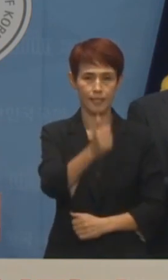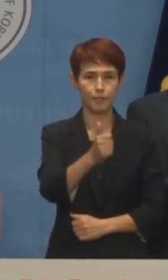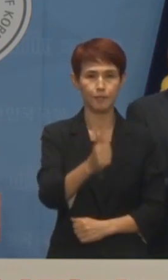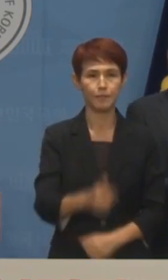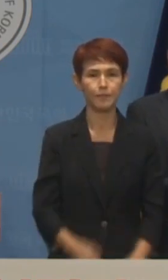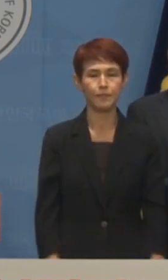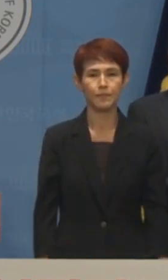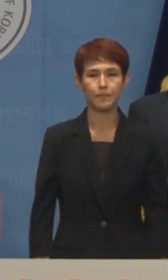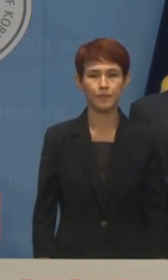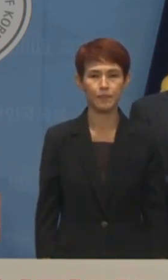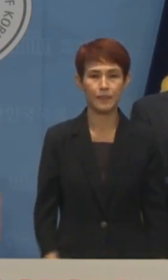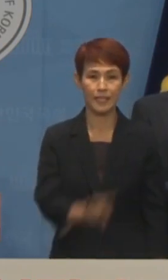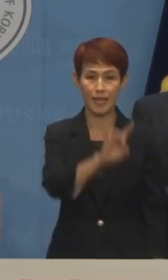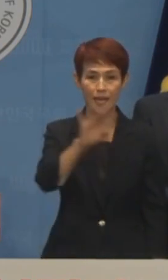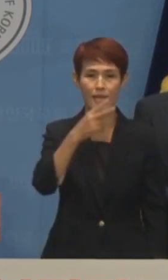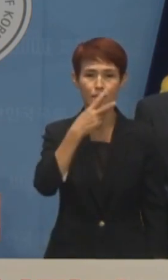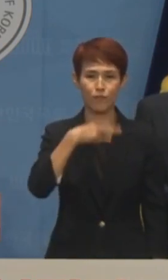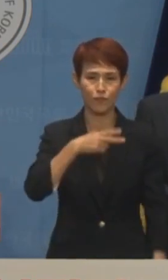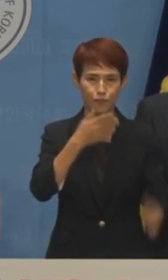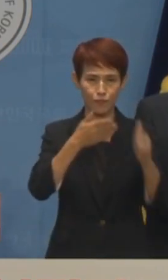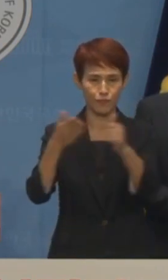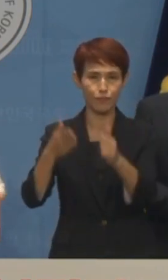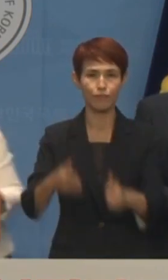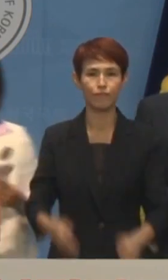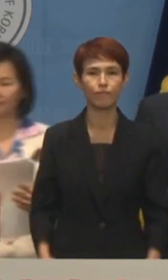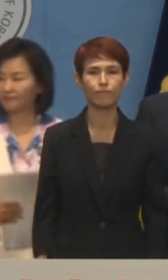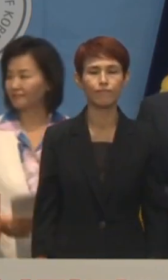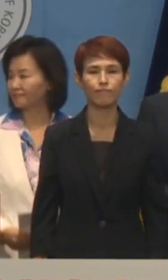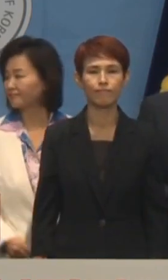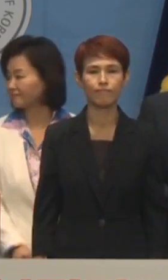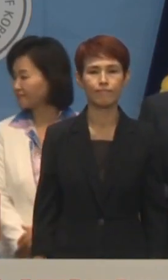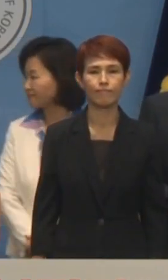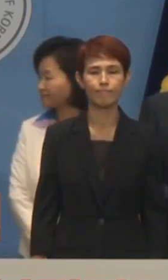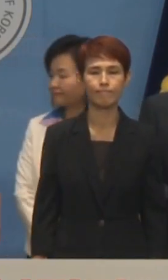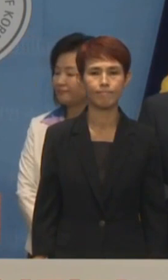시간은 각 2분을 지켜주시기 바랍니다.